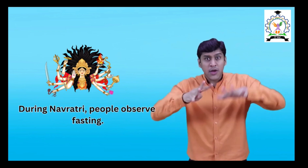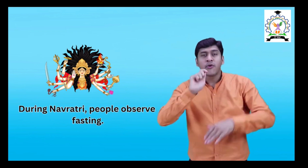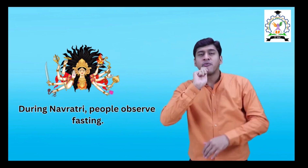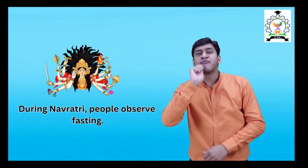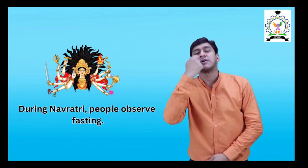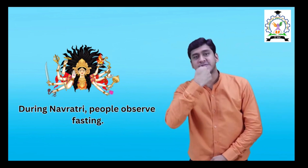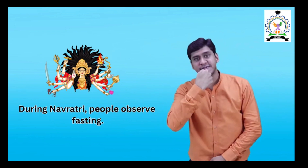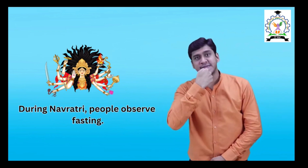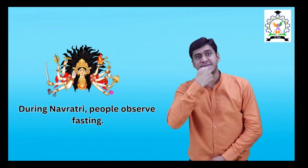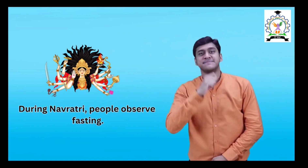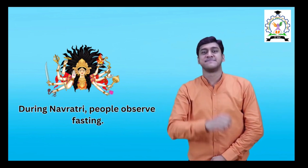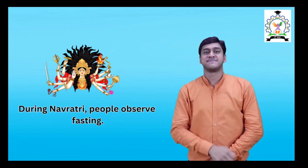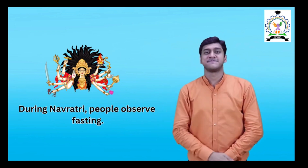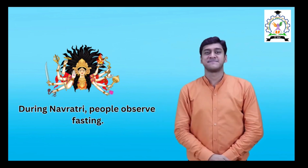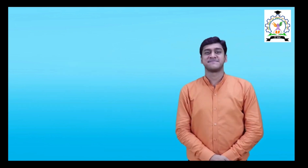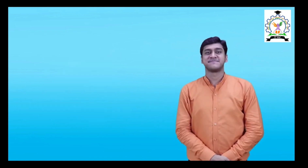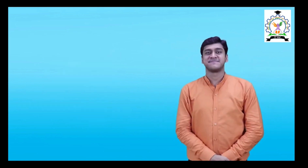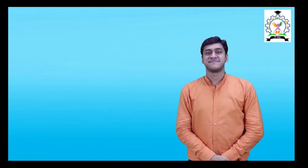लोग उपवास रखते हैं।